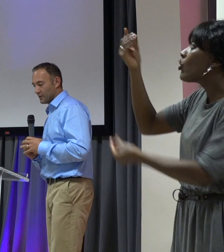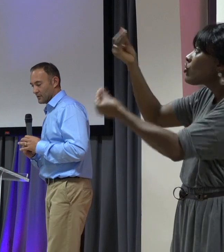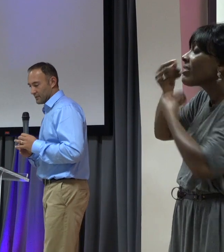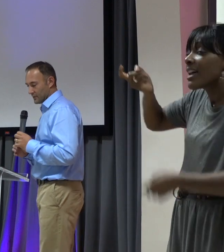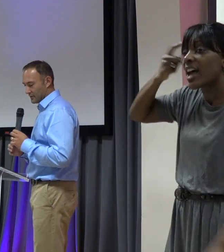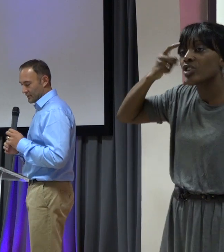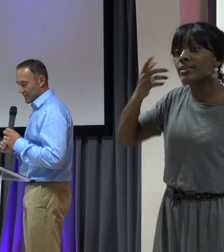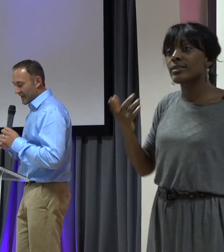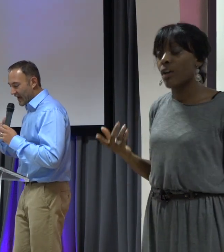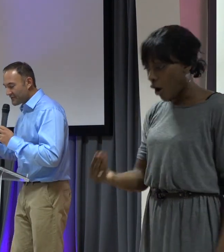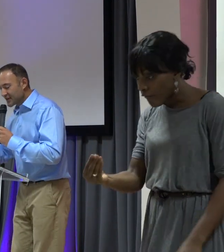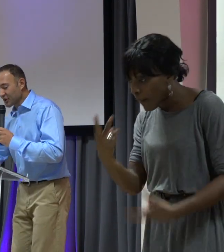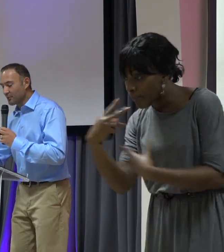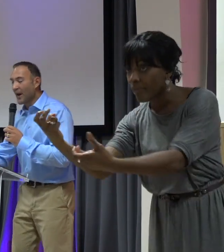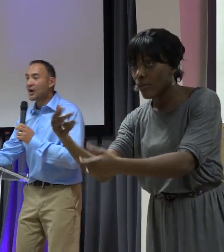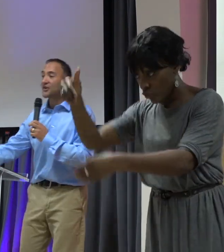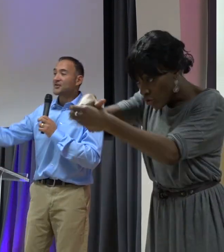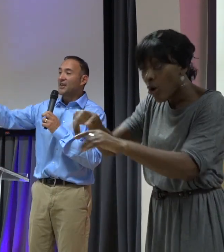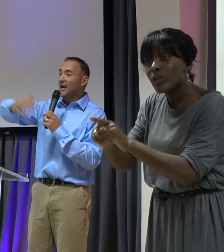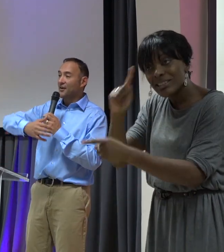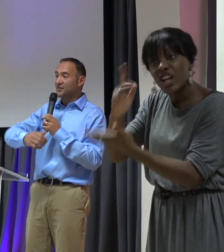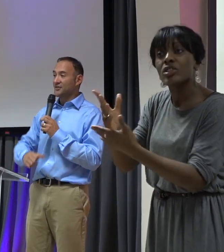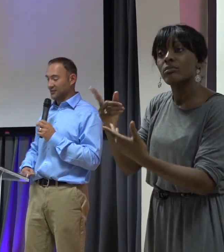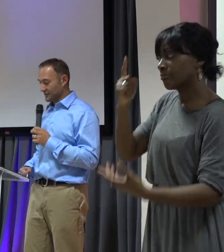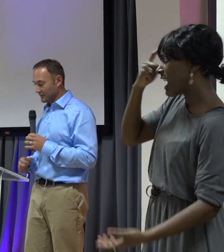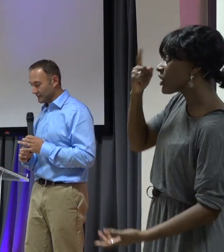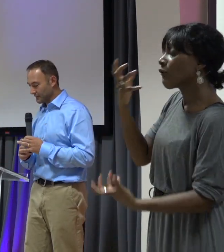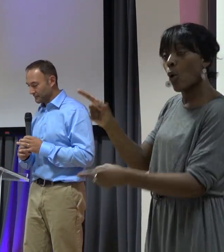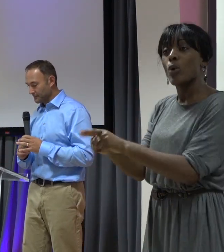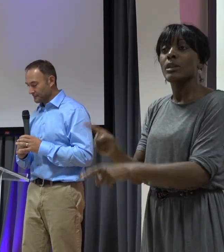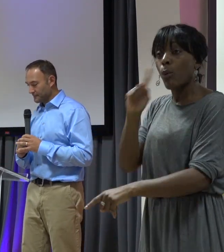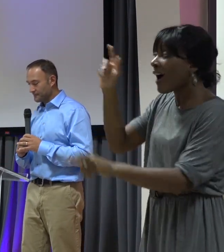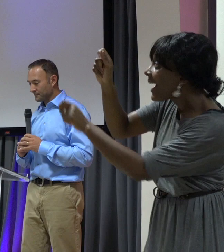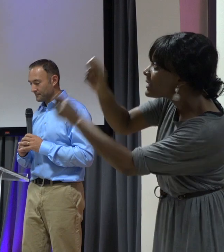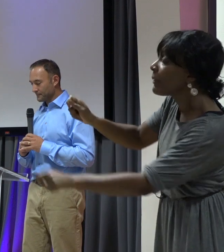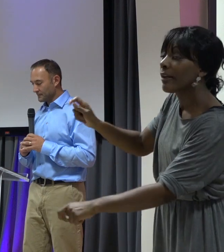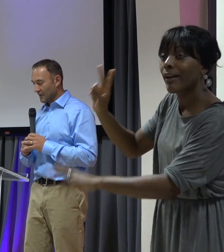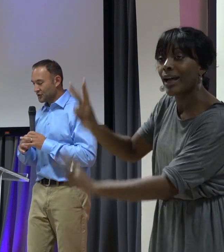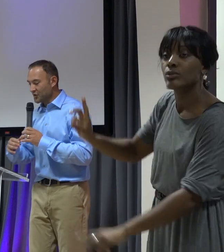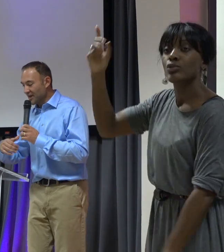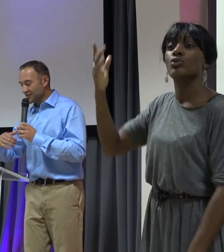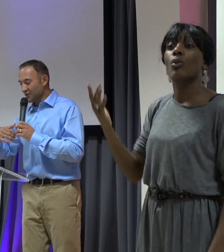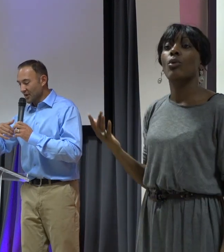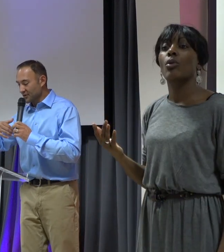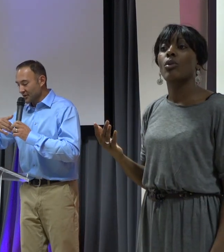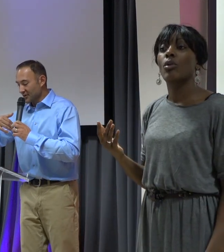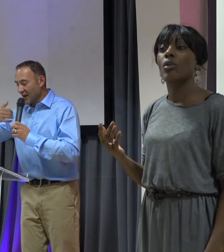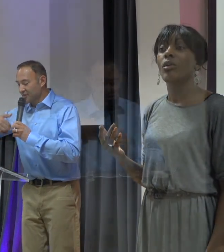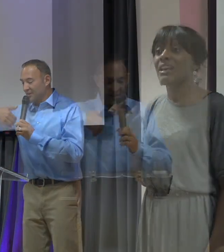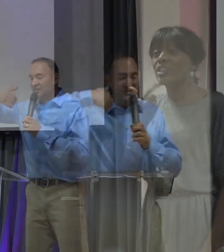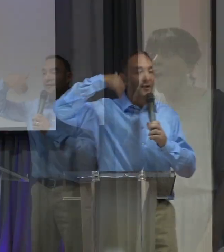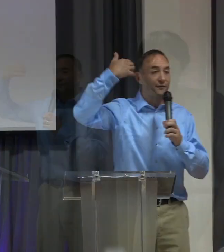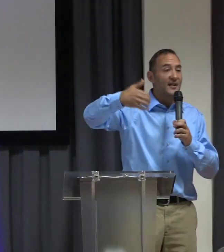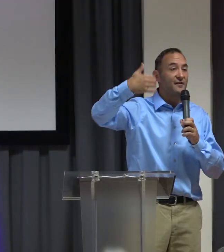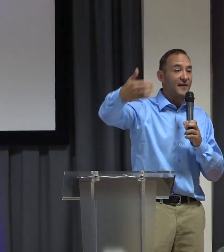vivant sous son autorité. They have that to compare to the standards, Et ils ont ça pour le comparer aux standards to the standards